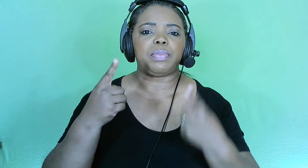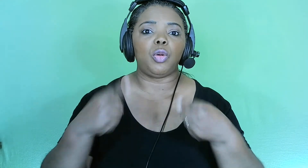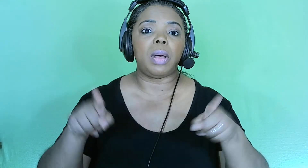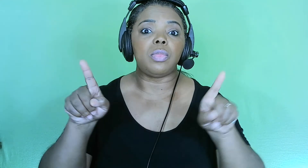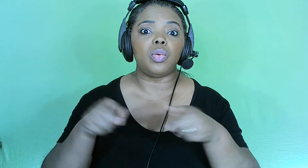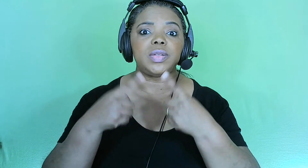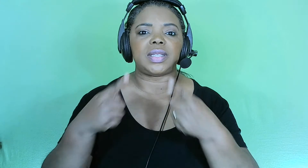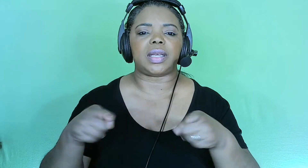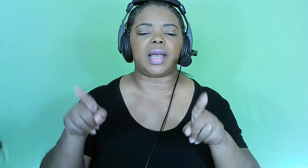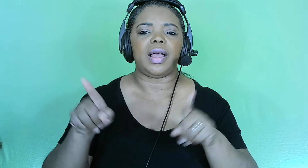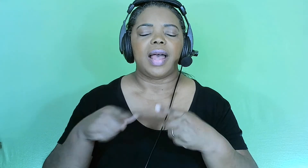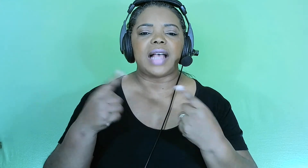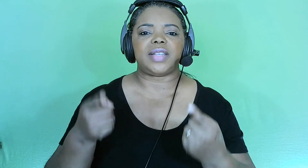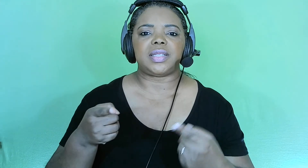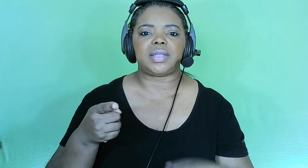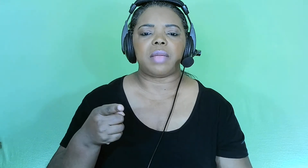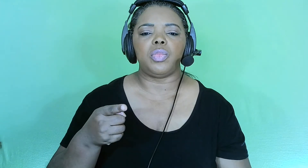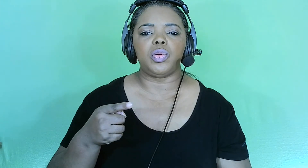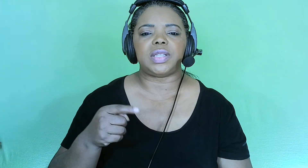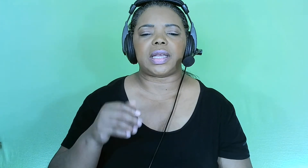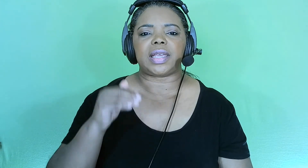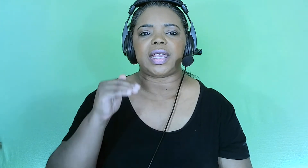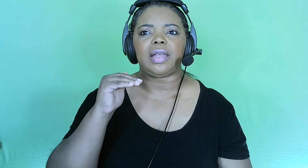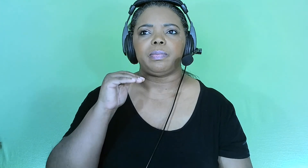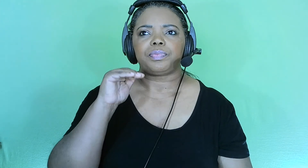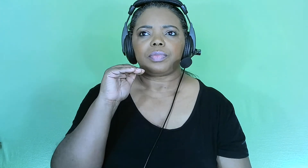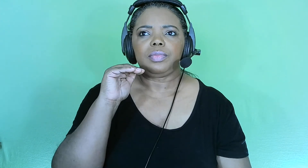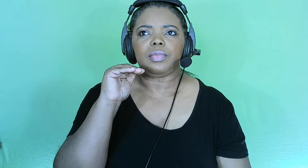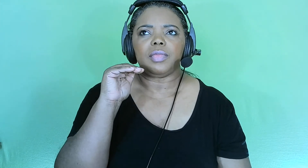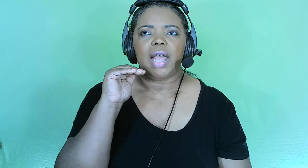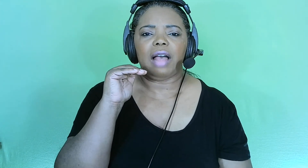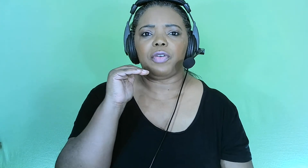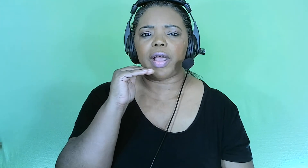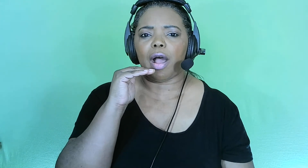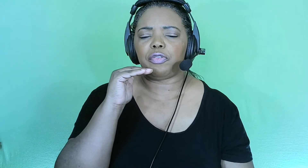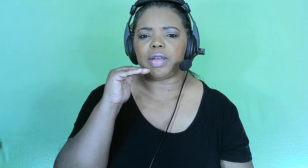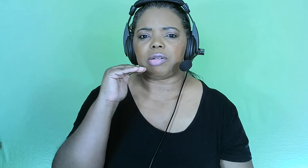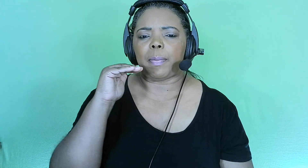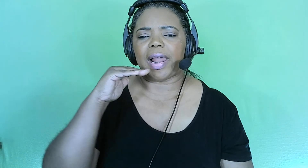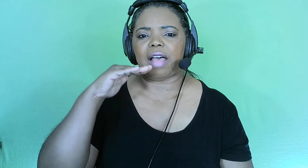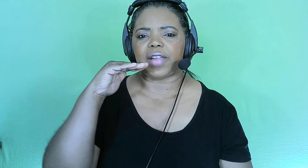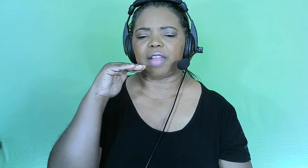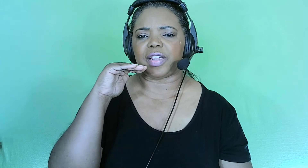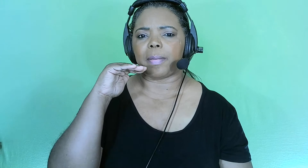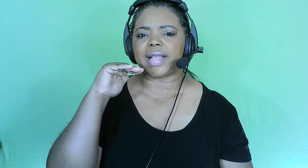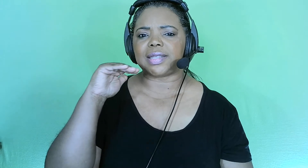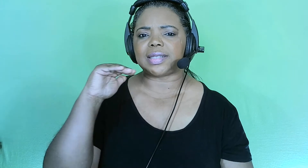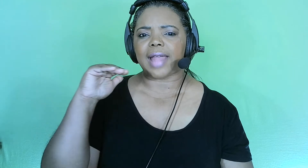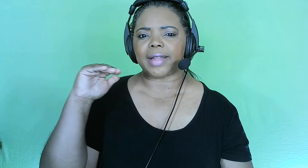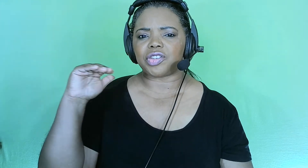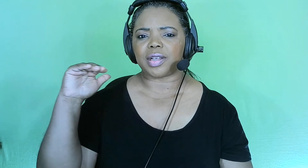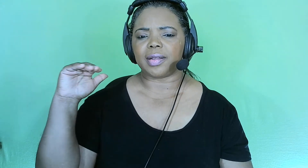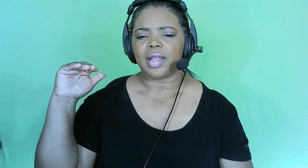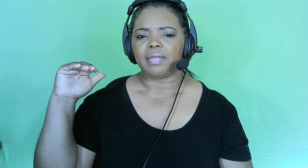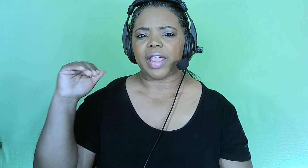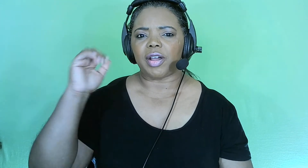numa música, às vezes tem música que a vogal final da palavra ela fica mais estática. Tem hora que